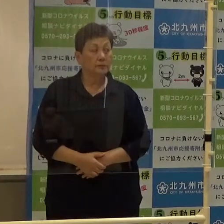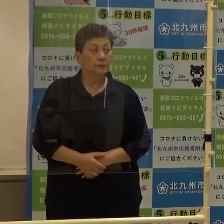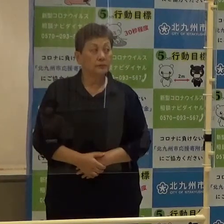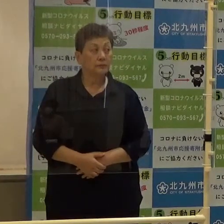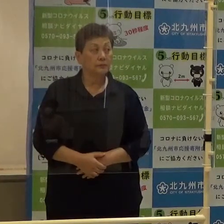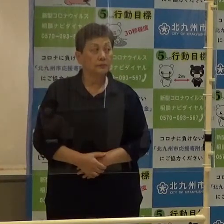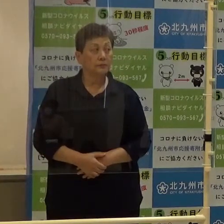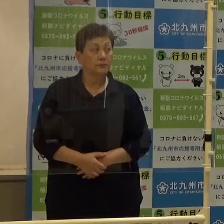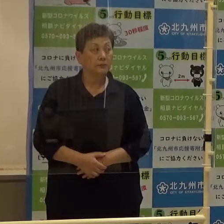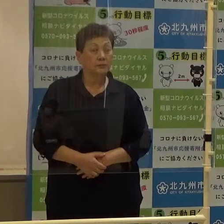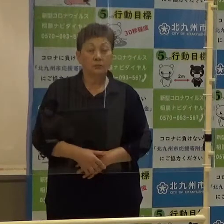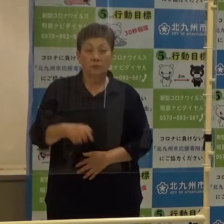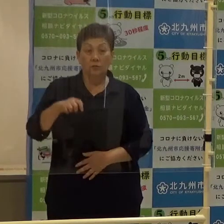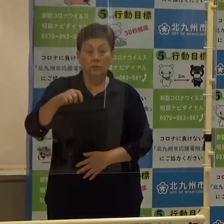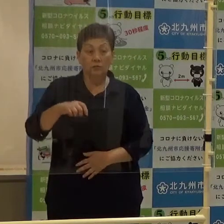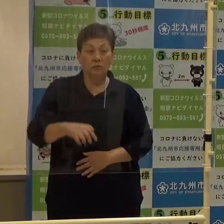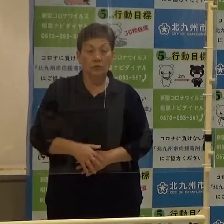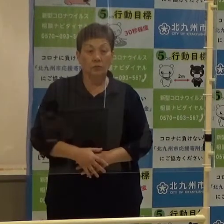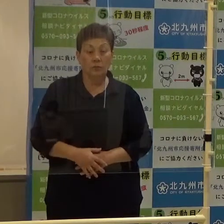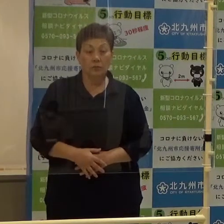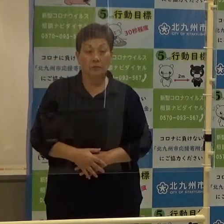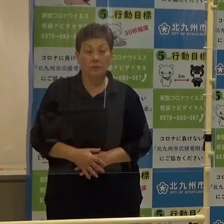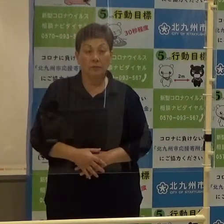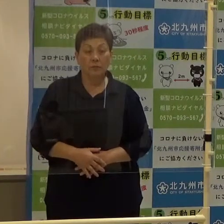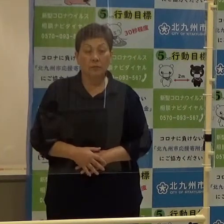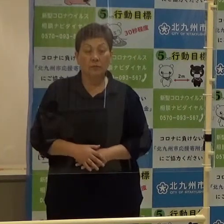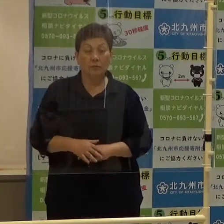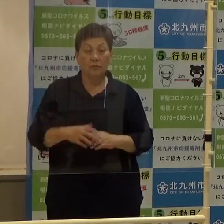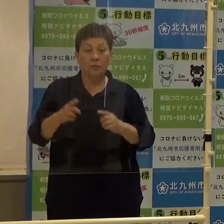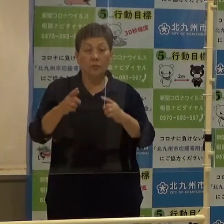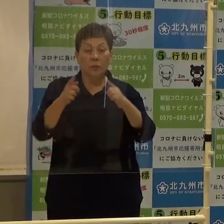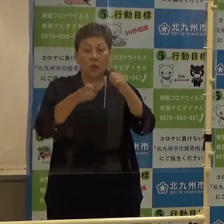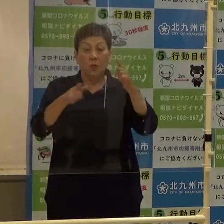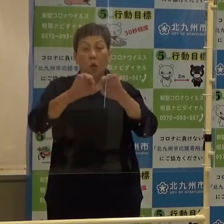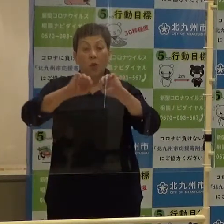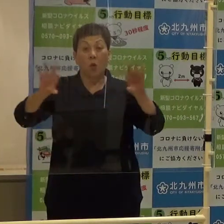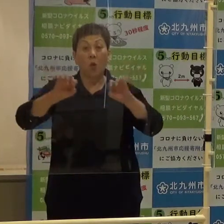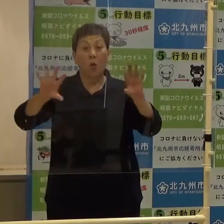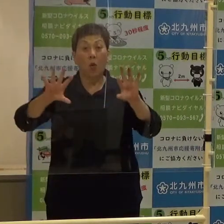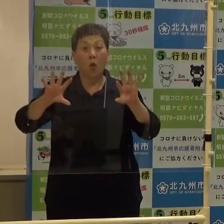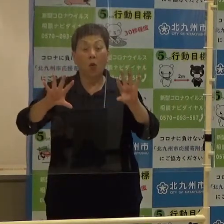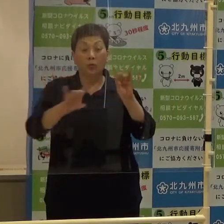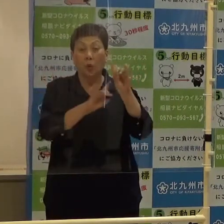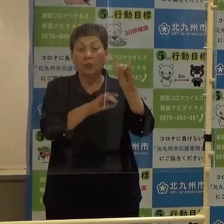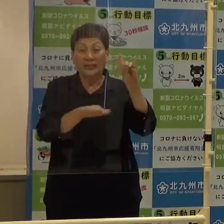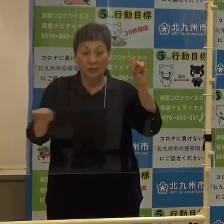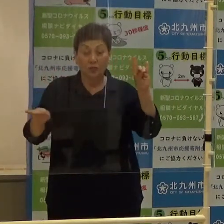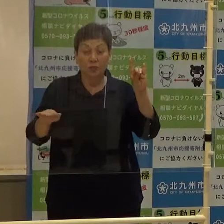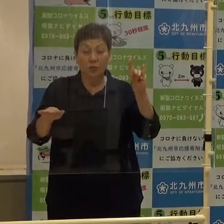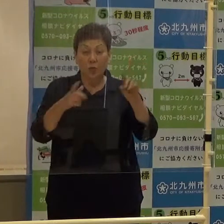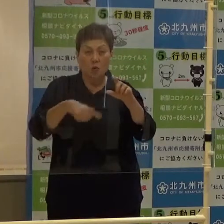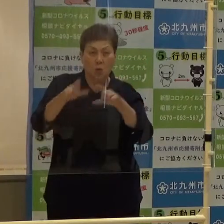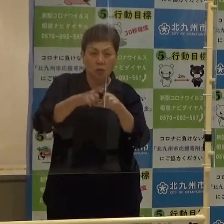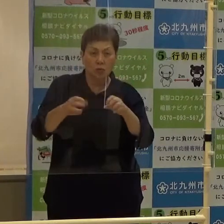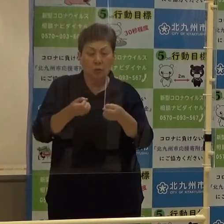よくこの場所でも、公表の基準もっと公表すべきだというご意